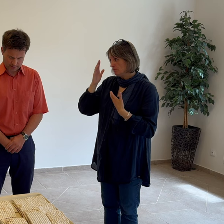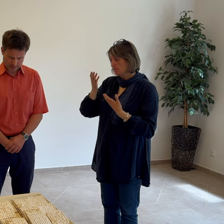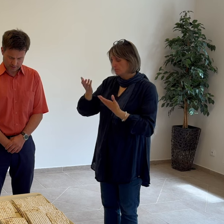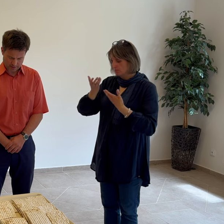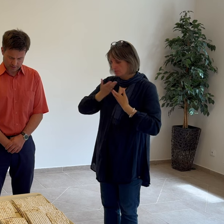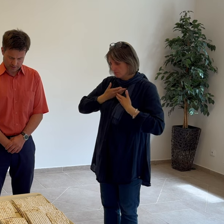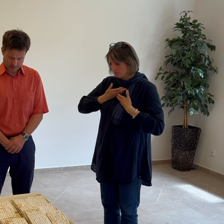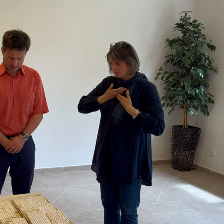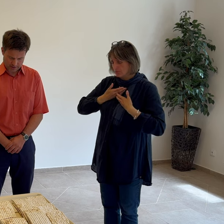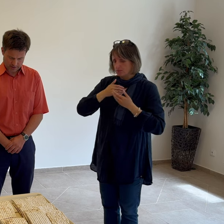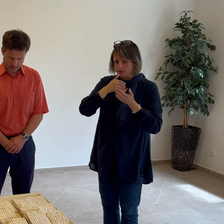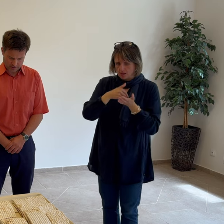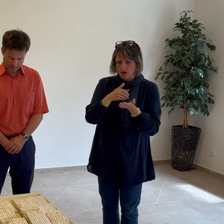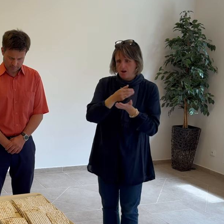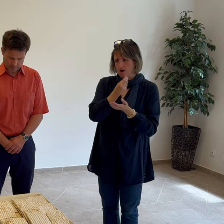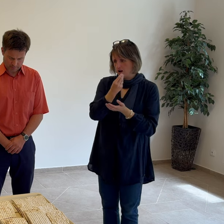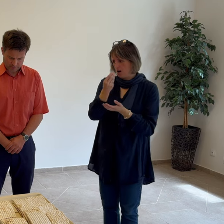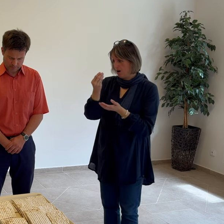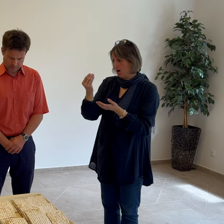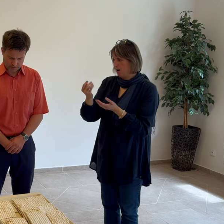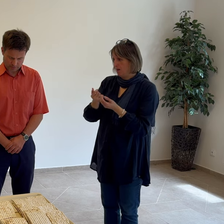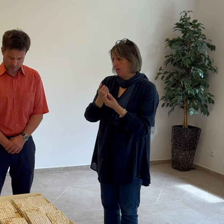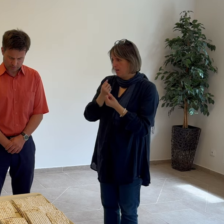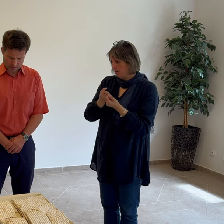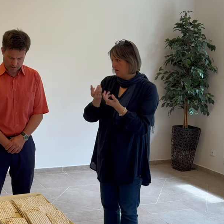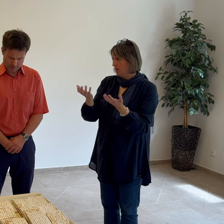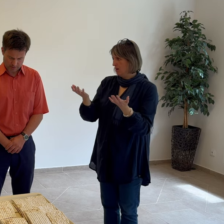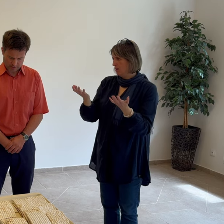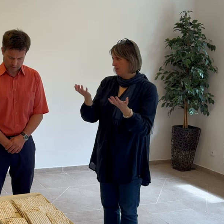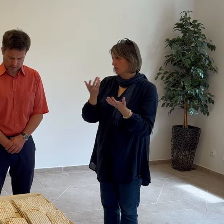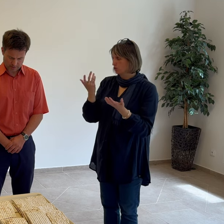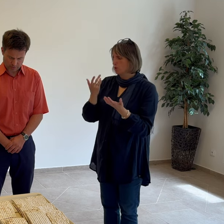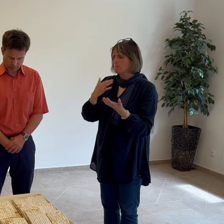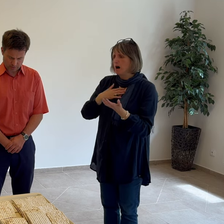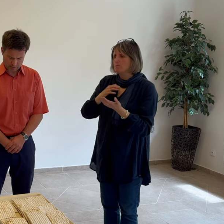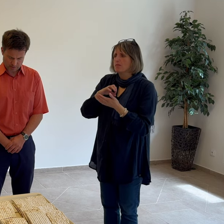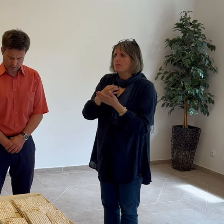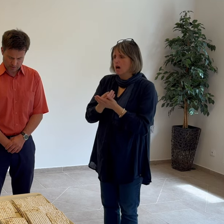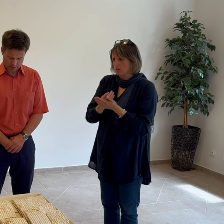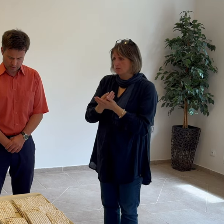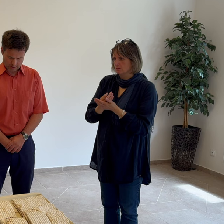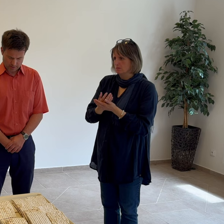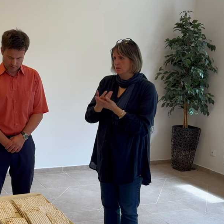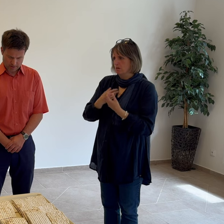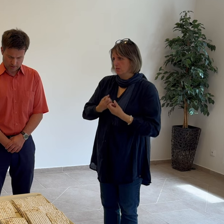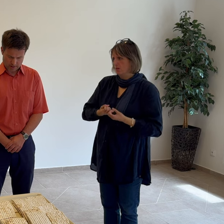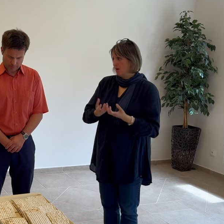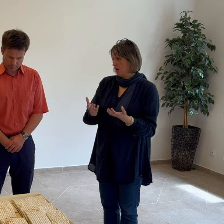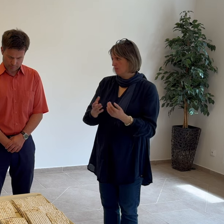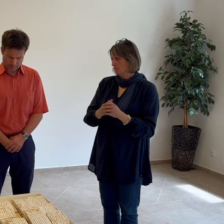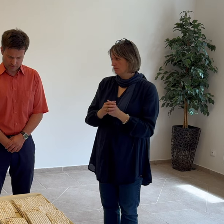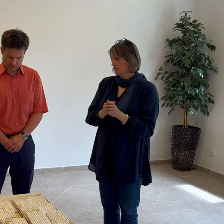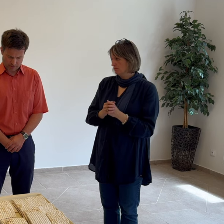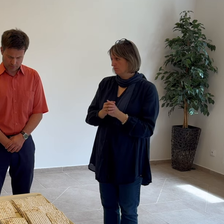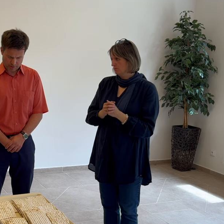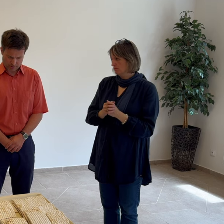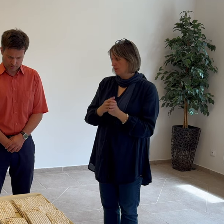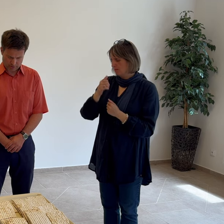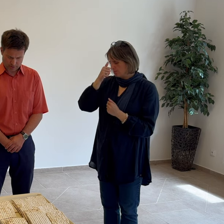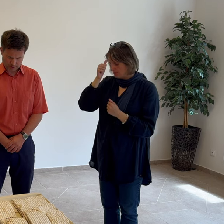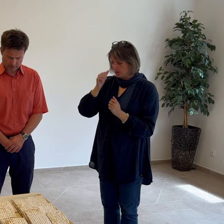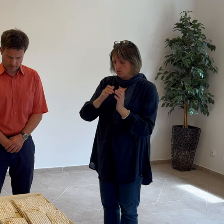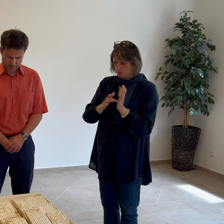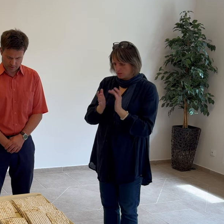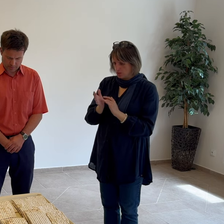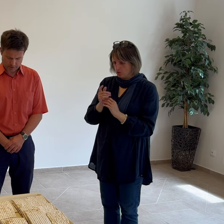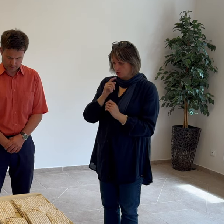Dále ty dary které díky tobě máme děkujeme ti Ve jménu pána